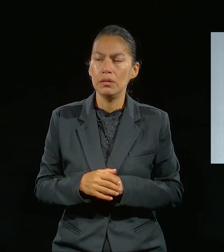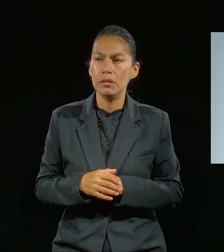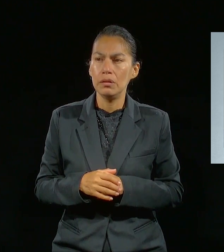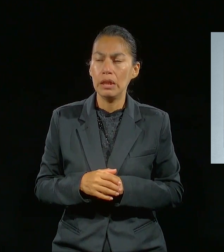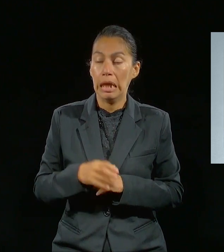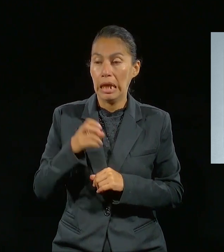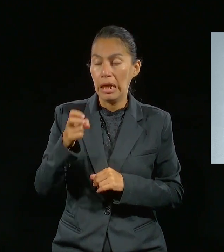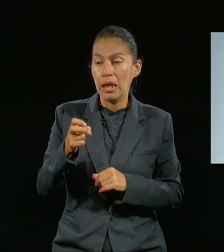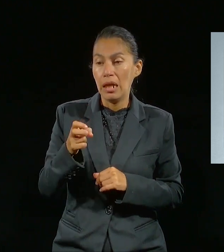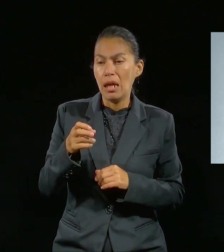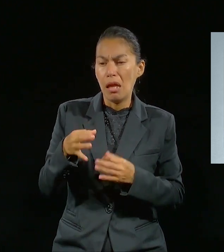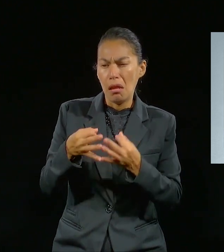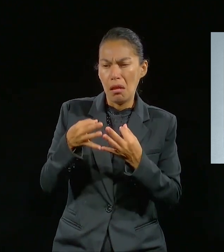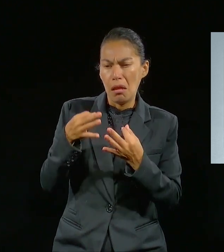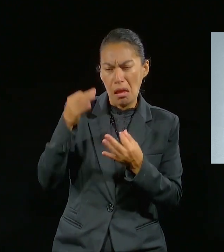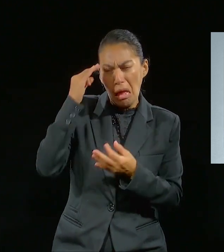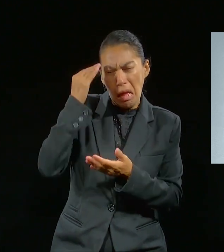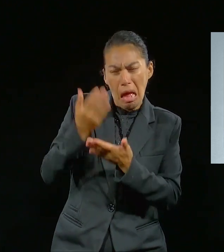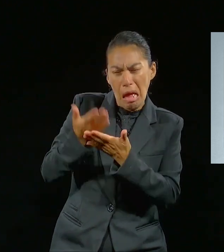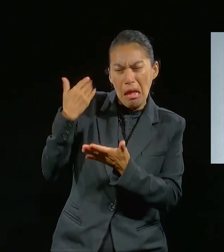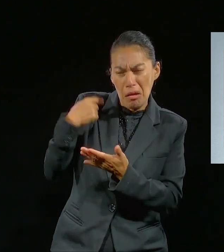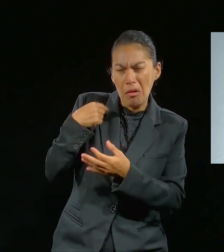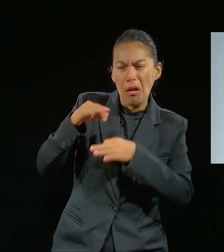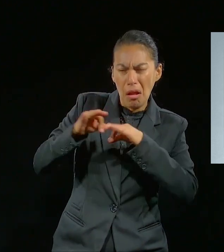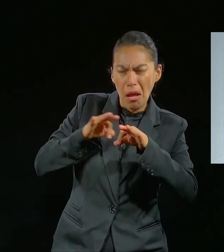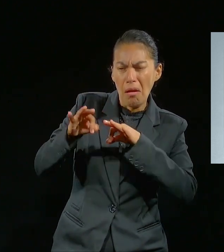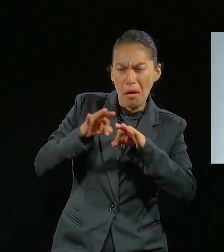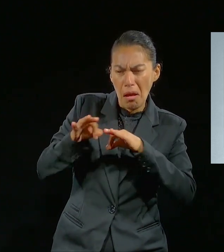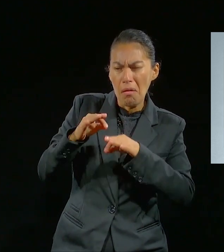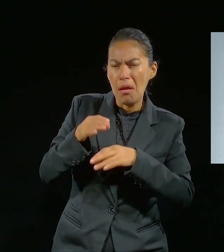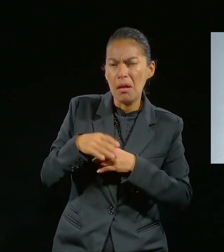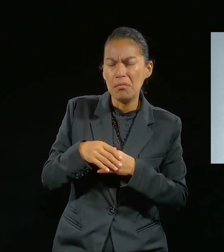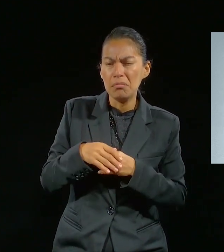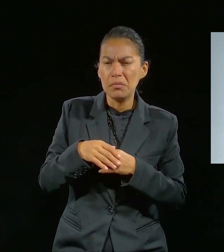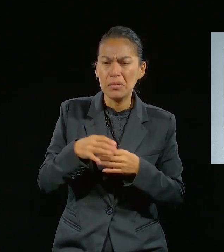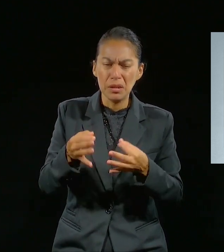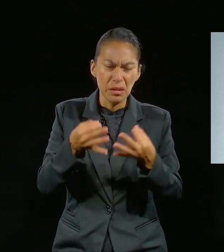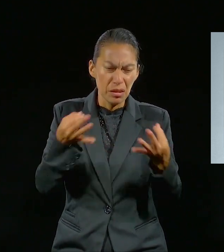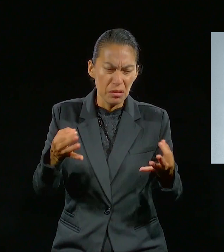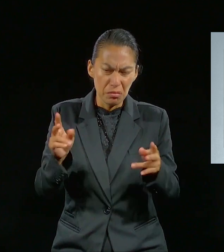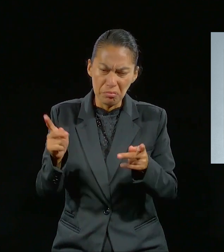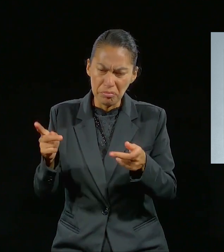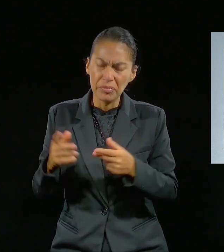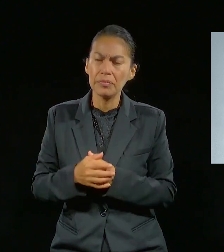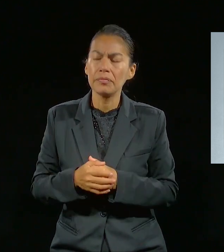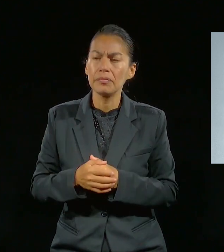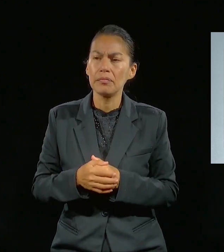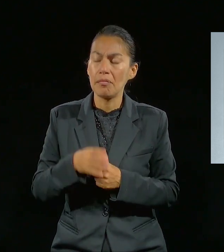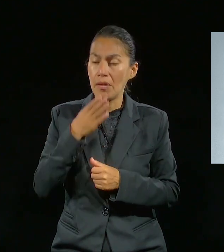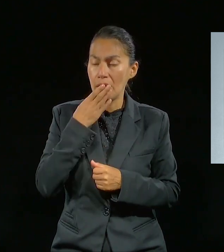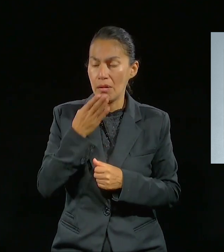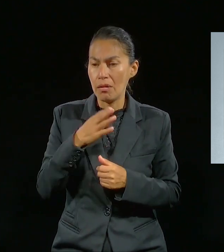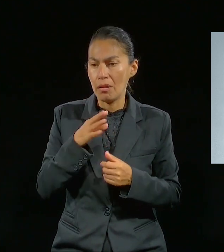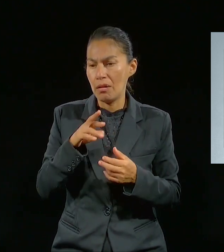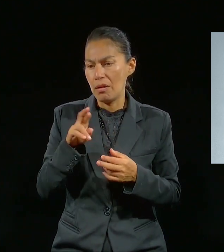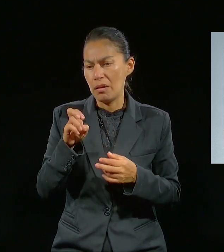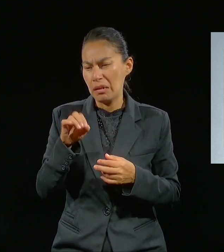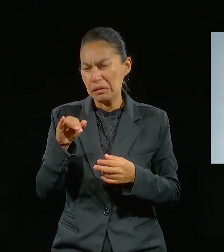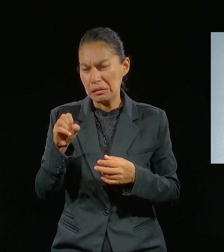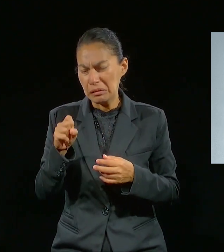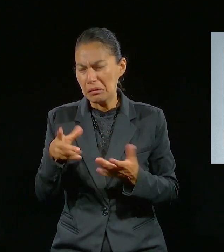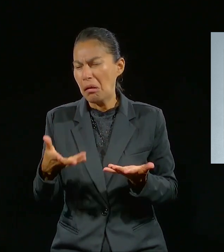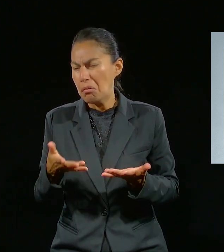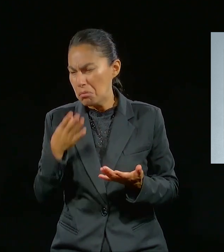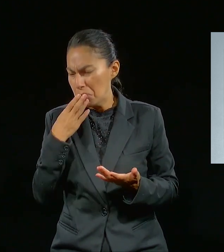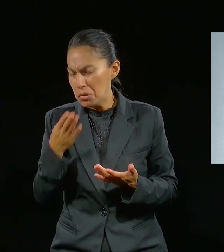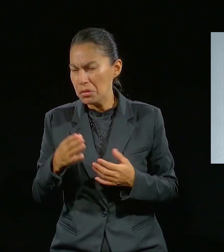En ese tiempo ya estaba en el negocio de bienes raíces. Dijo, ah, claro, se quedó año y medio. Después ya me vine para acá con